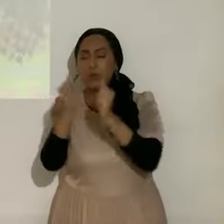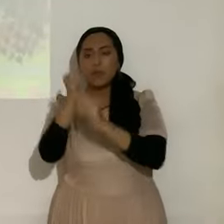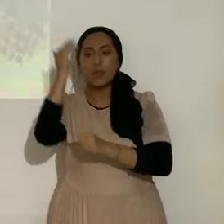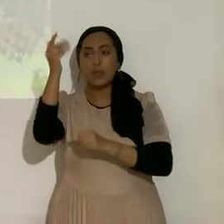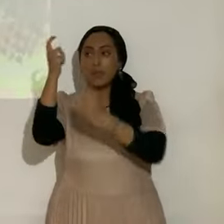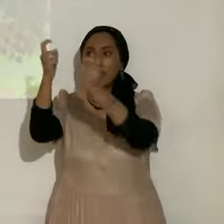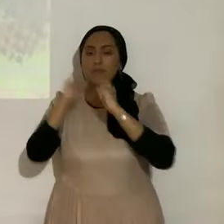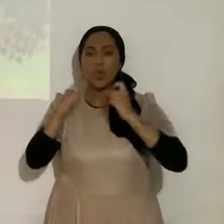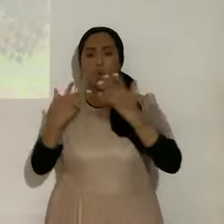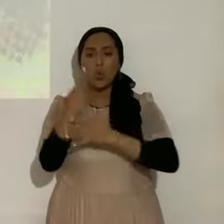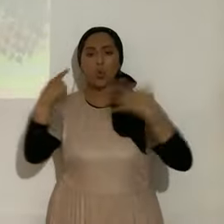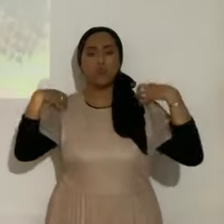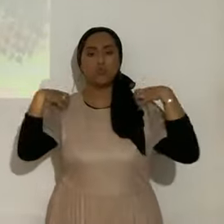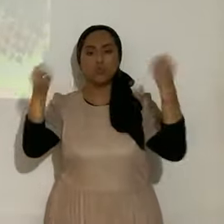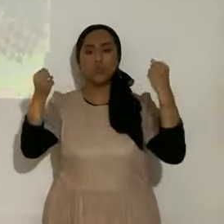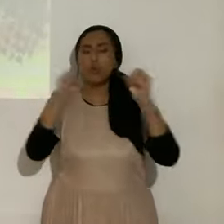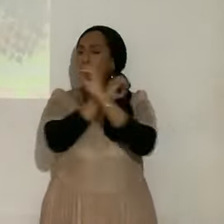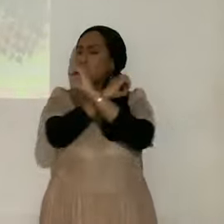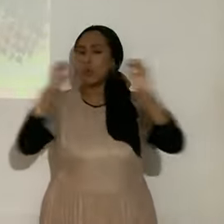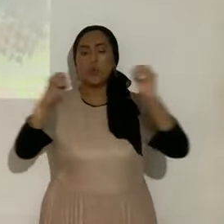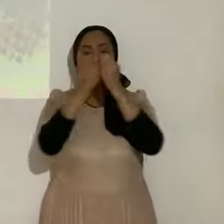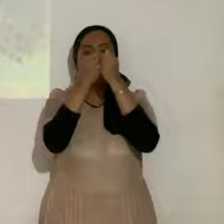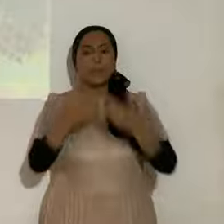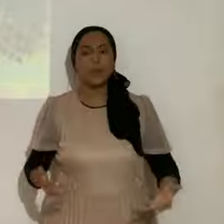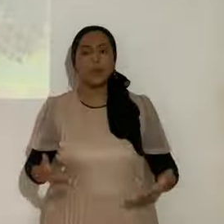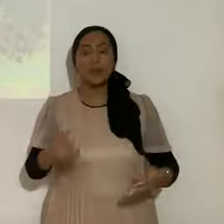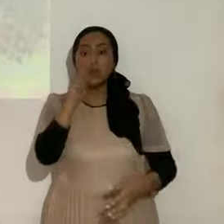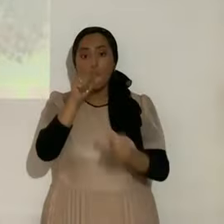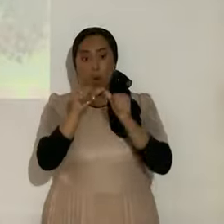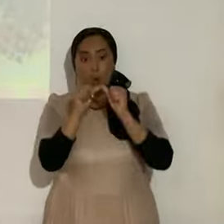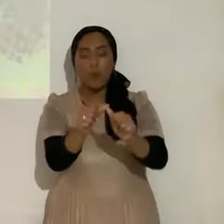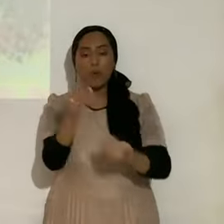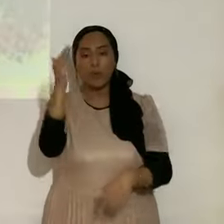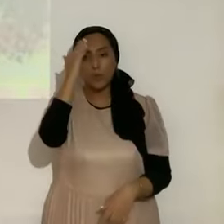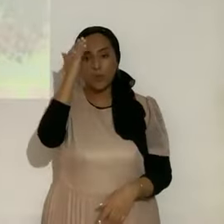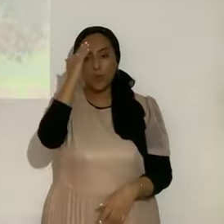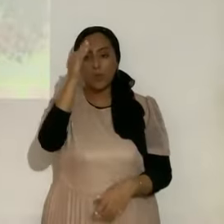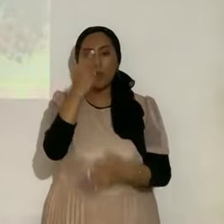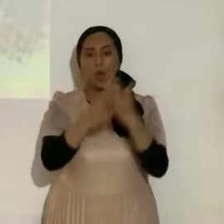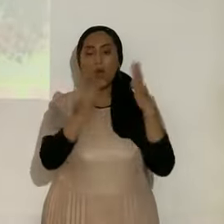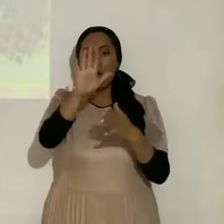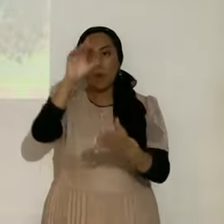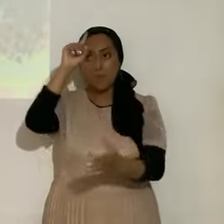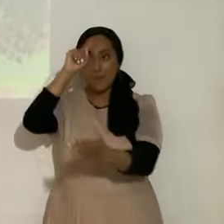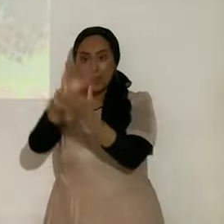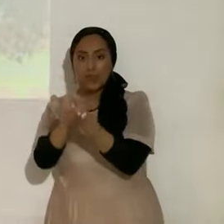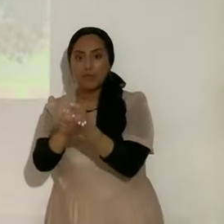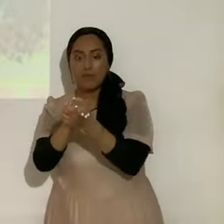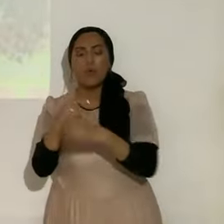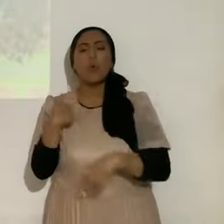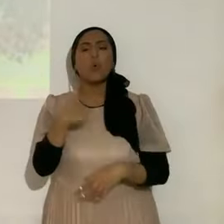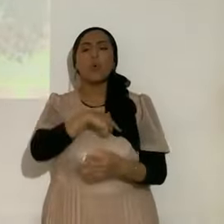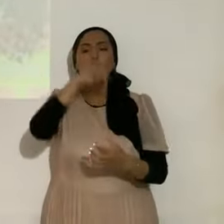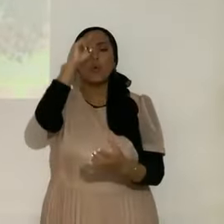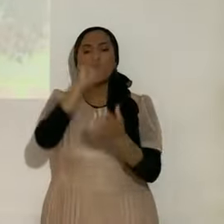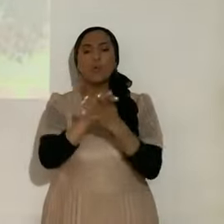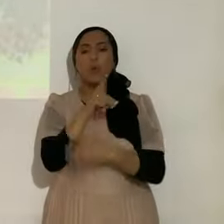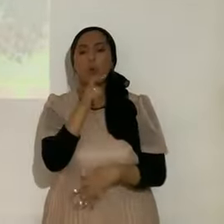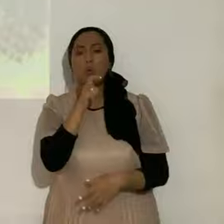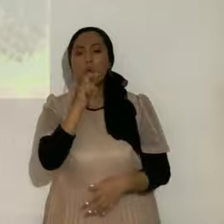dará fuerzas para que no se desanimen y hará que siempre estén seguros de lo que creen. ¿Y en qué creemos? En